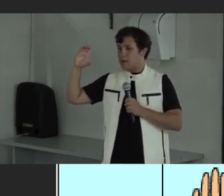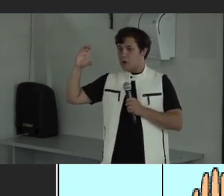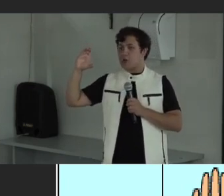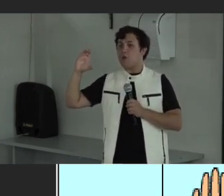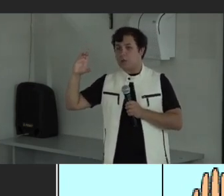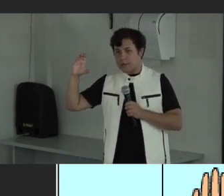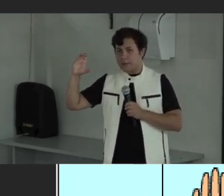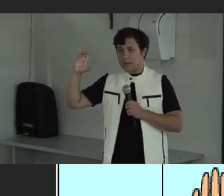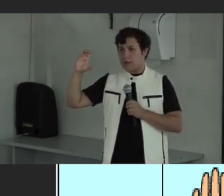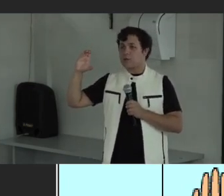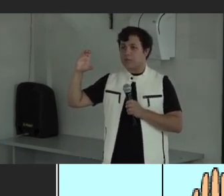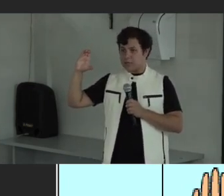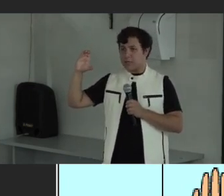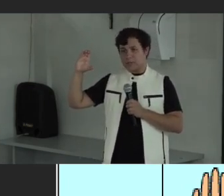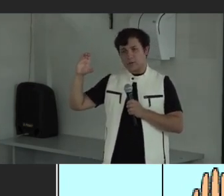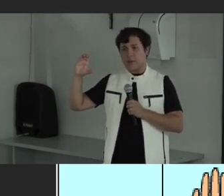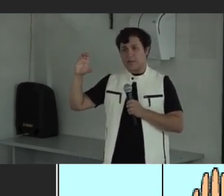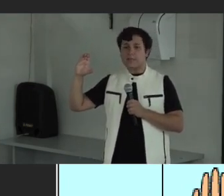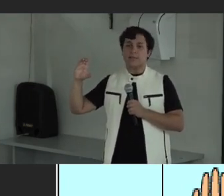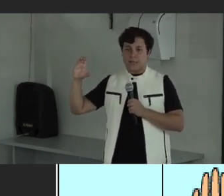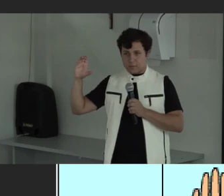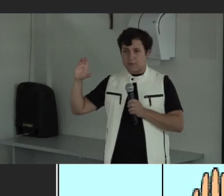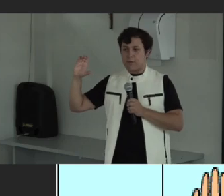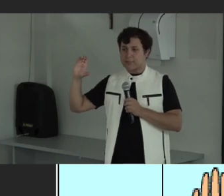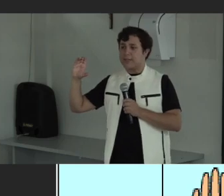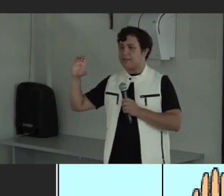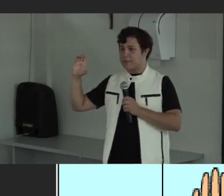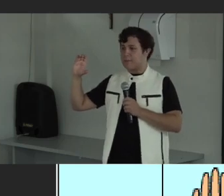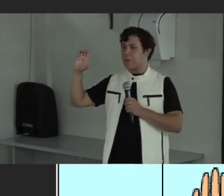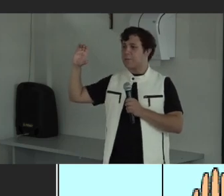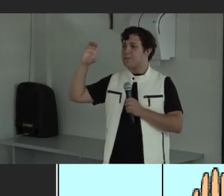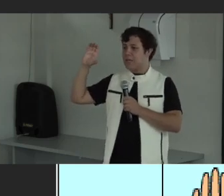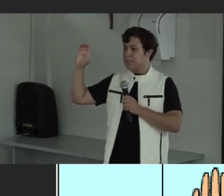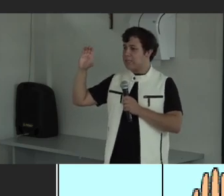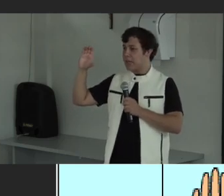Oye, ¿con cuál deletreo? Si eres diestro con la derecha, si eres zurdo con la izquierda, no te preocupes. C.